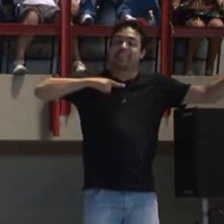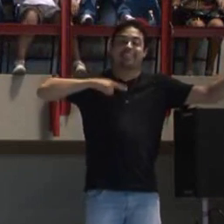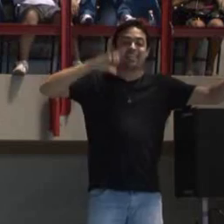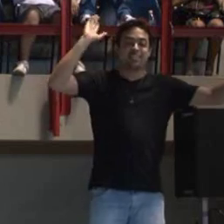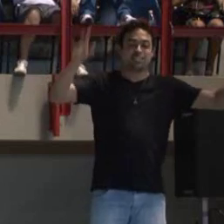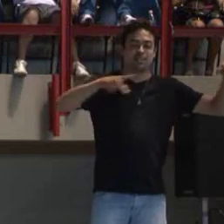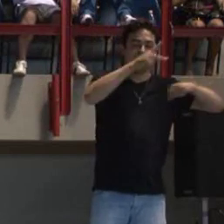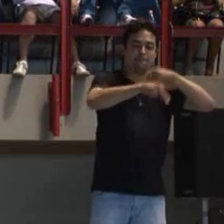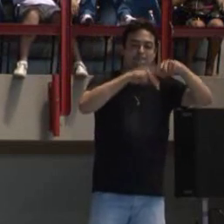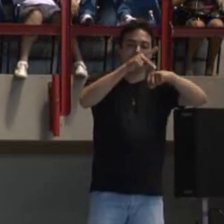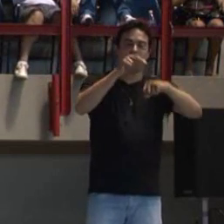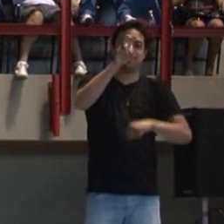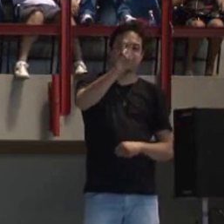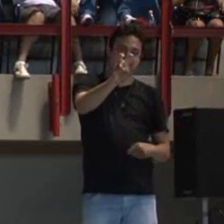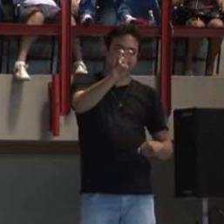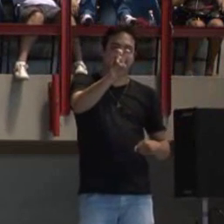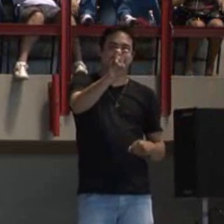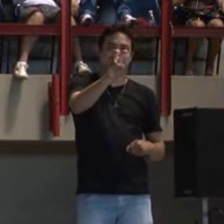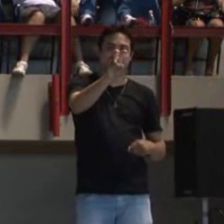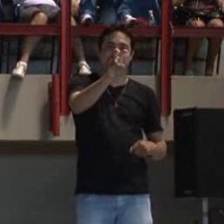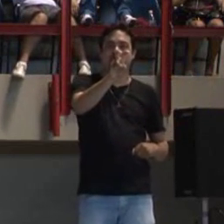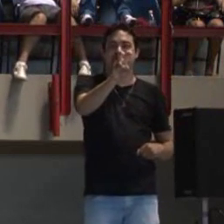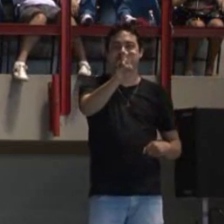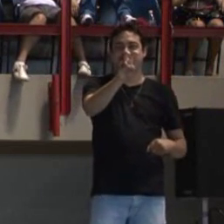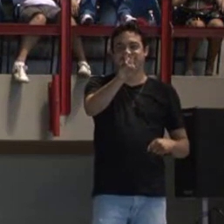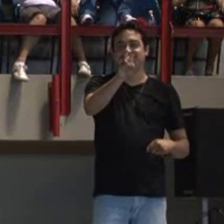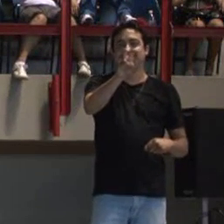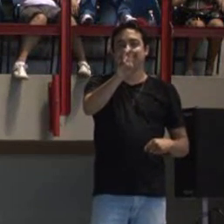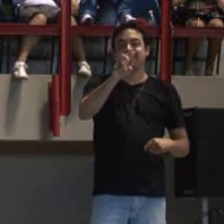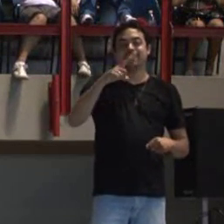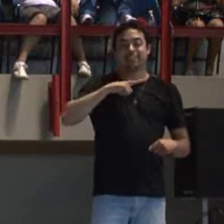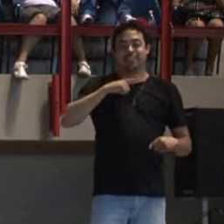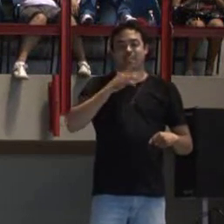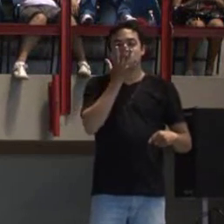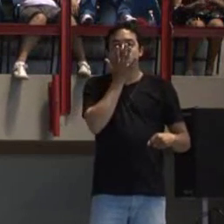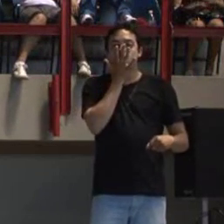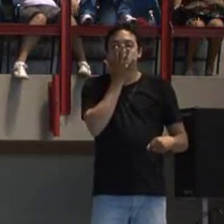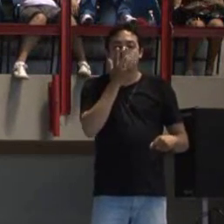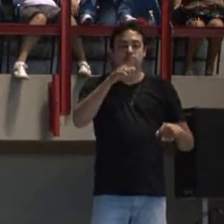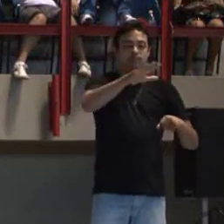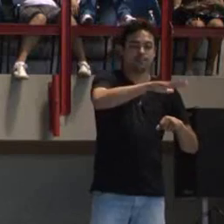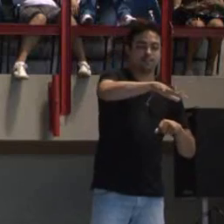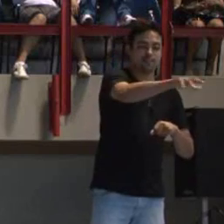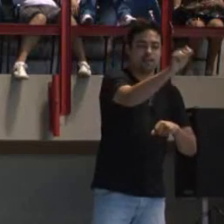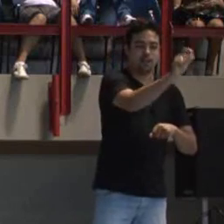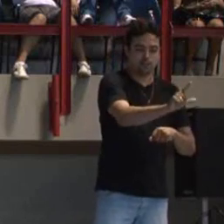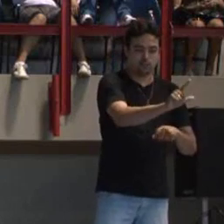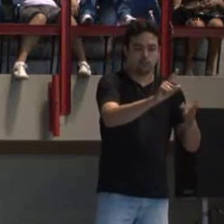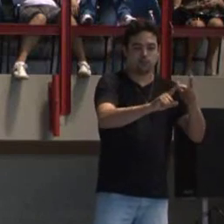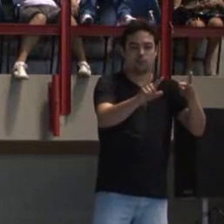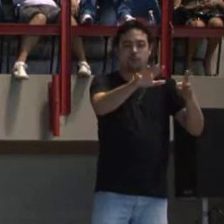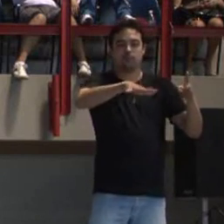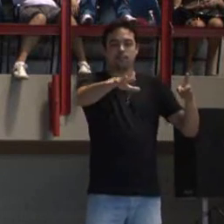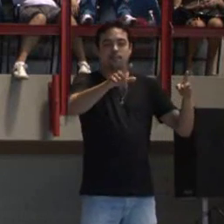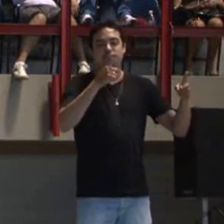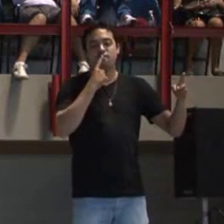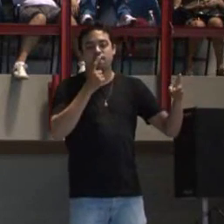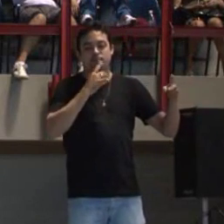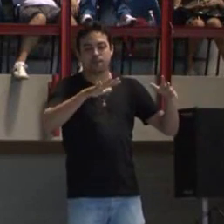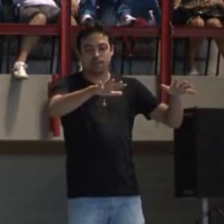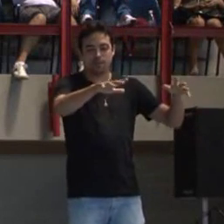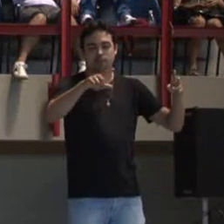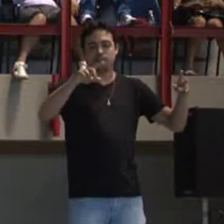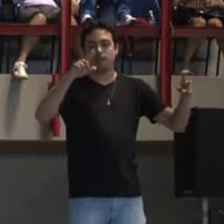5 países, tá certo? Ele tem até cor, Nilo azul, Nilo vermelho,